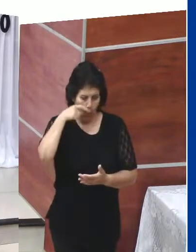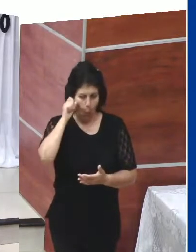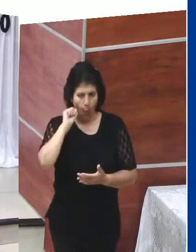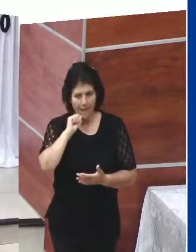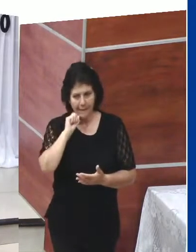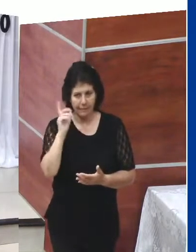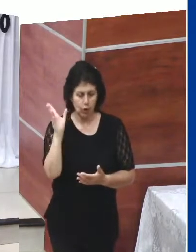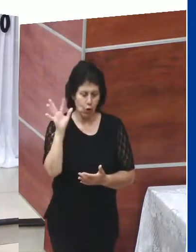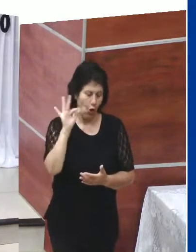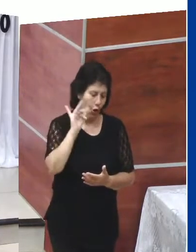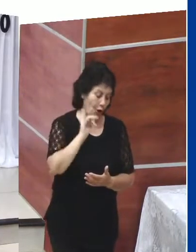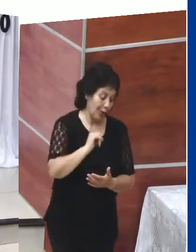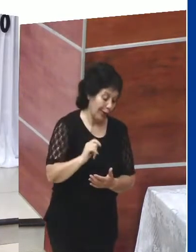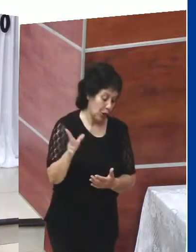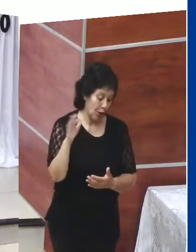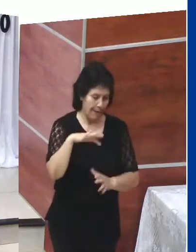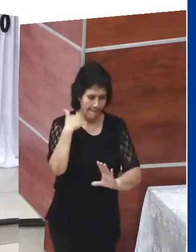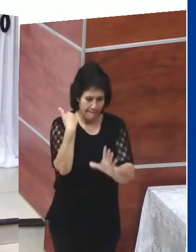con W, ¿no es cierto?